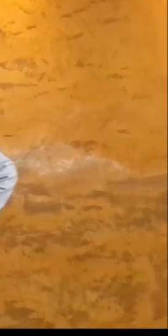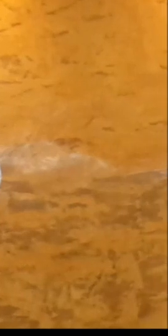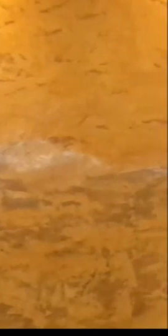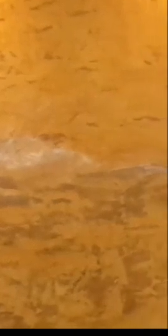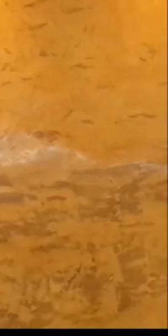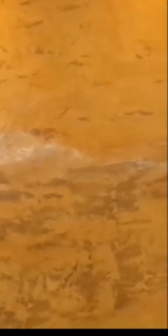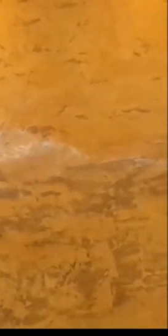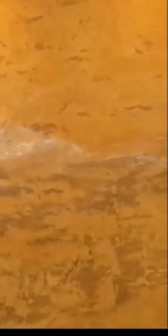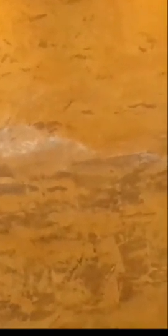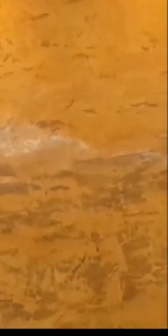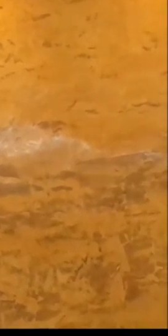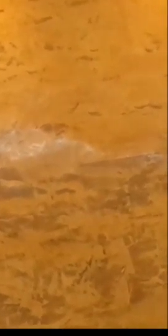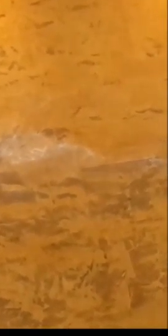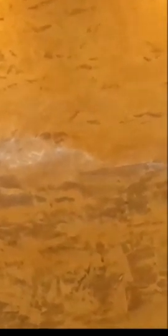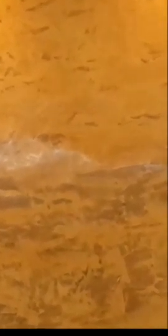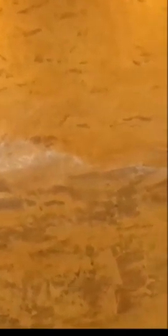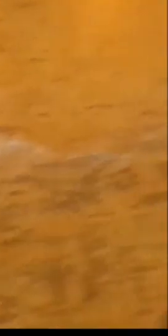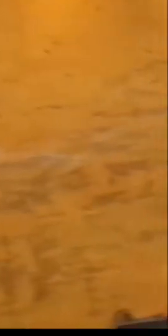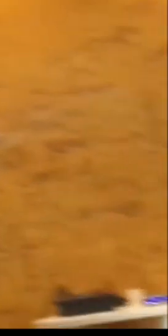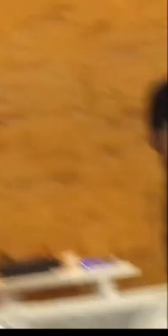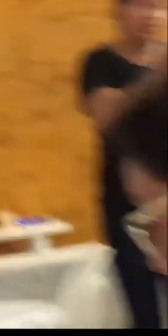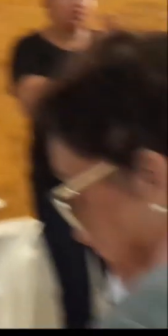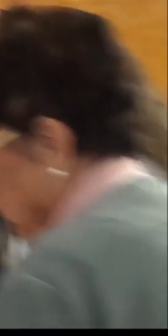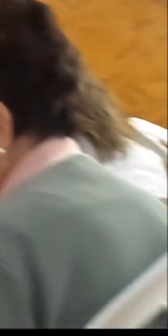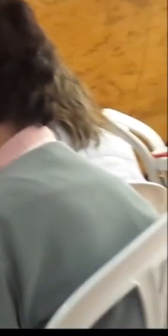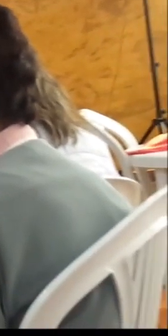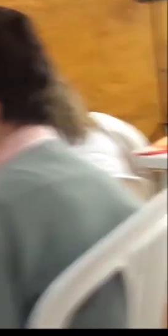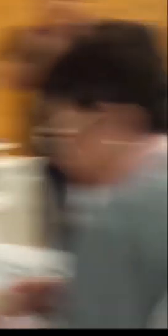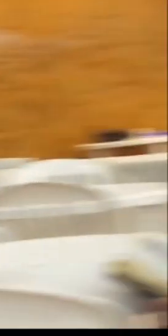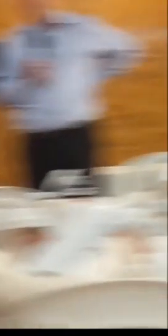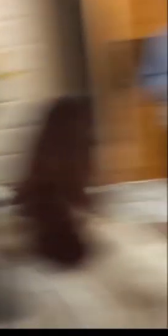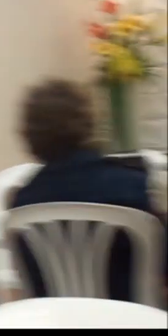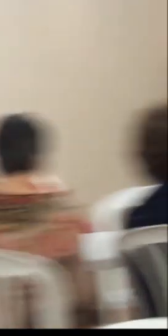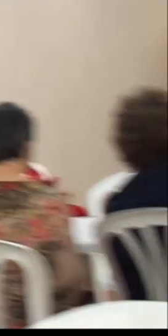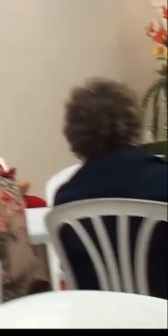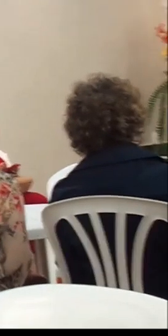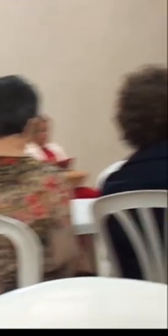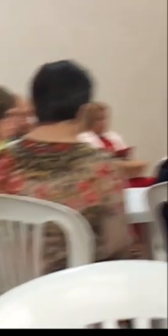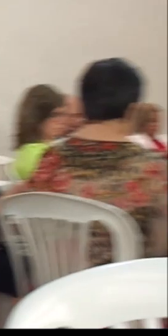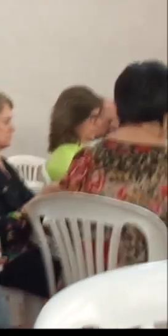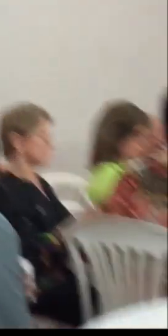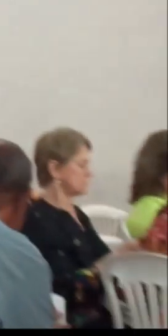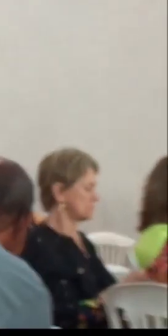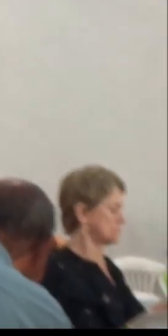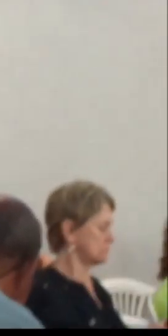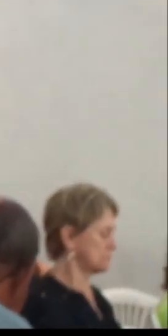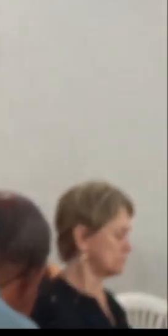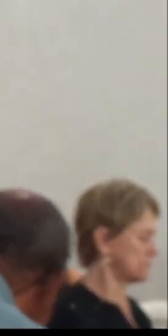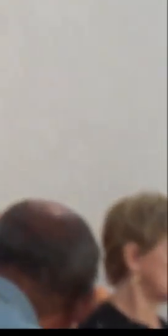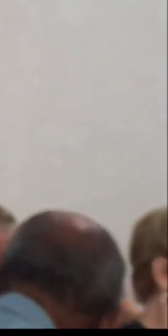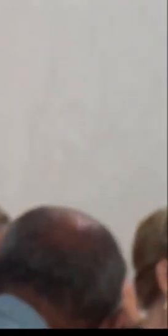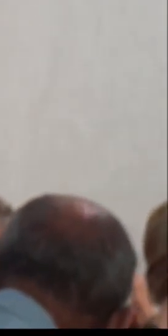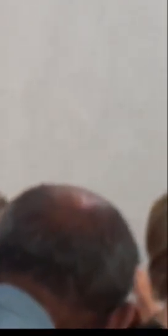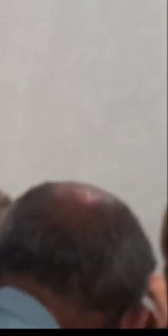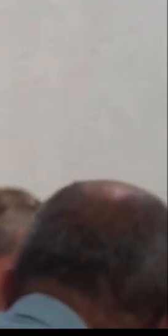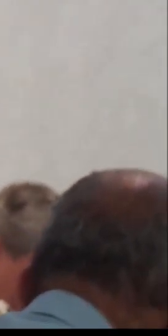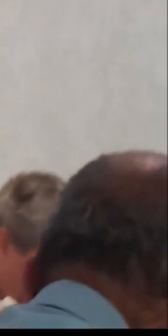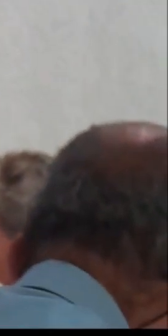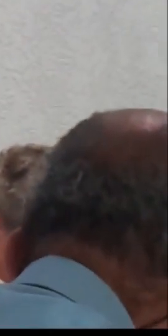Mateus 1, 20. Quem pode ler? E projetando eles, eis que